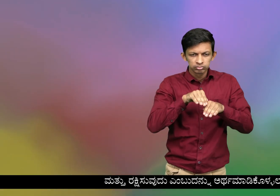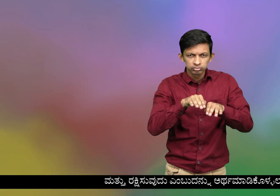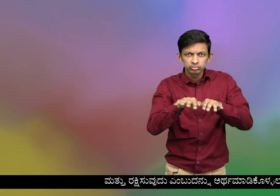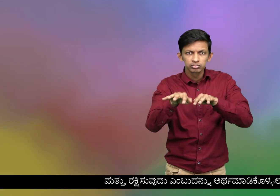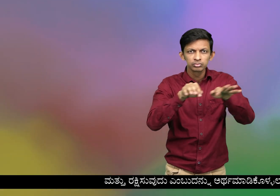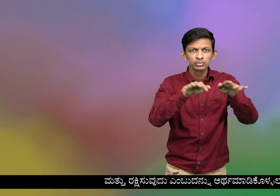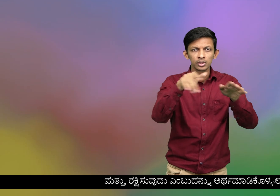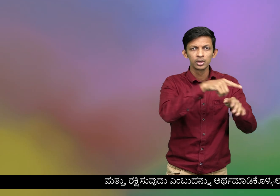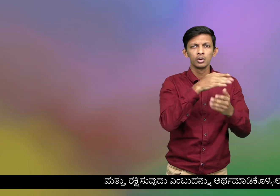ಮಾಡಿಕೊಳ್ಳಲಾಗಿದೆ.